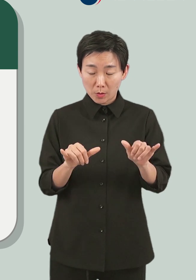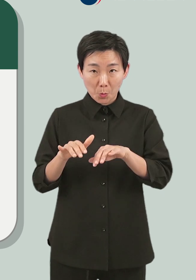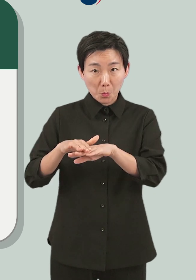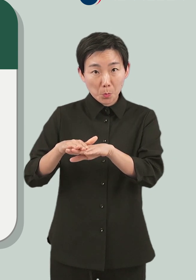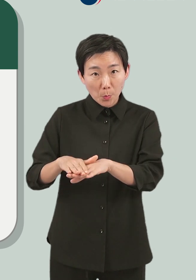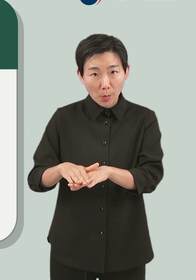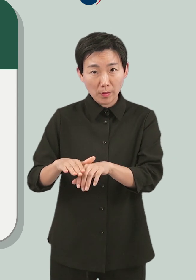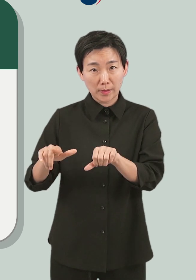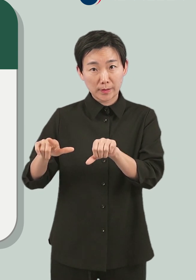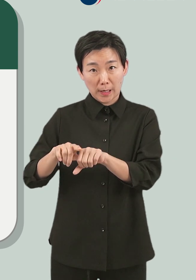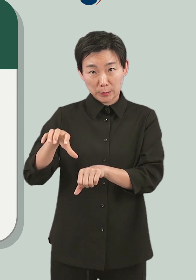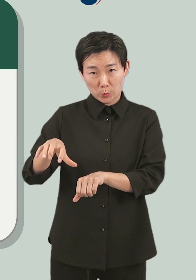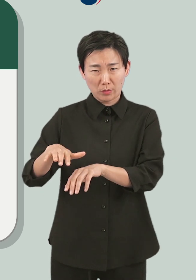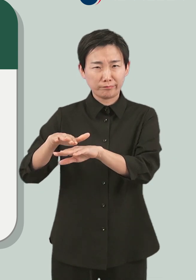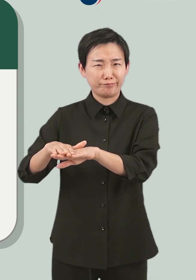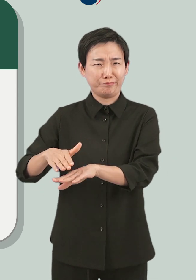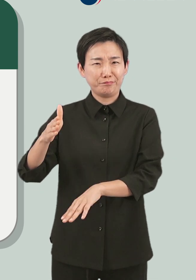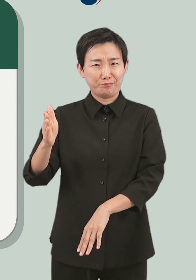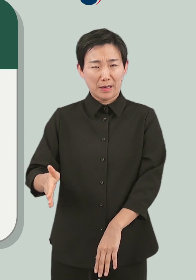곳에 보관하지 않습니다.